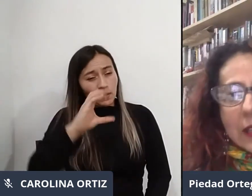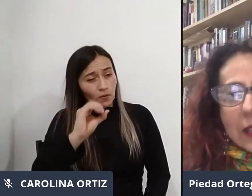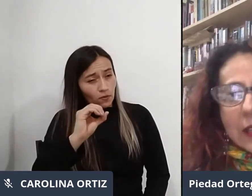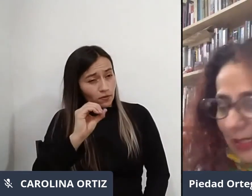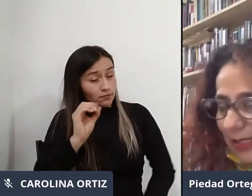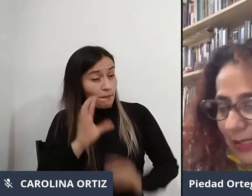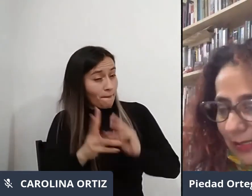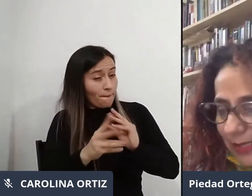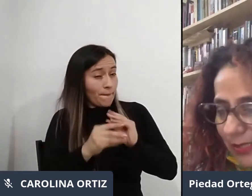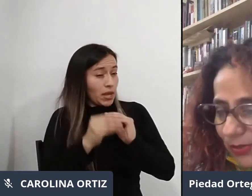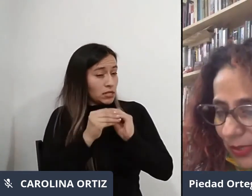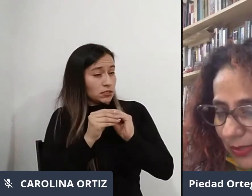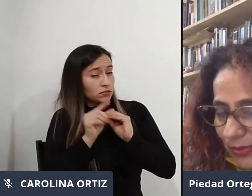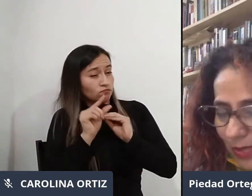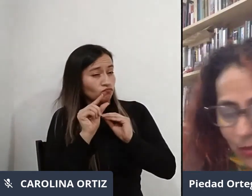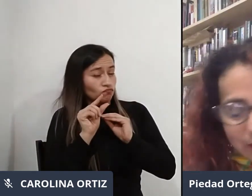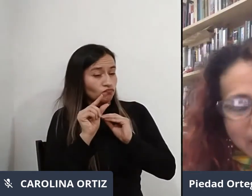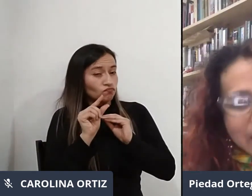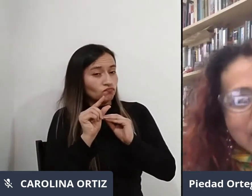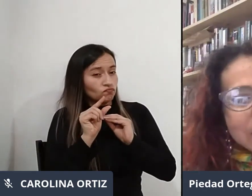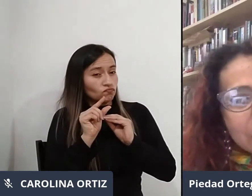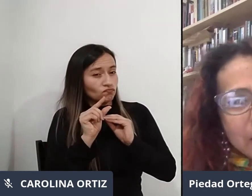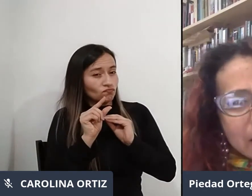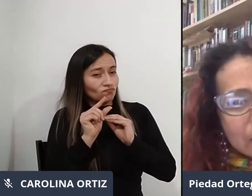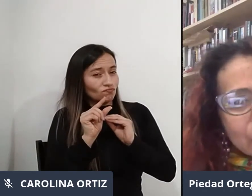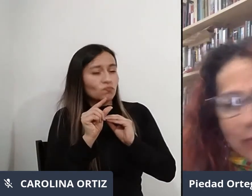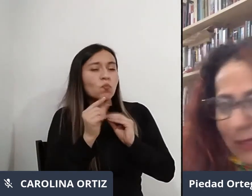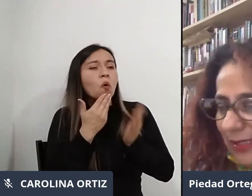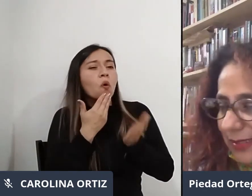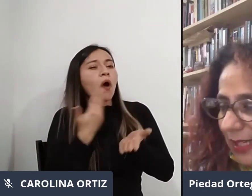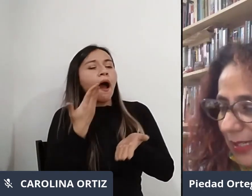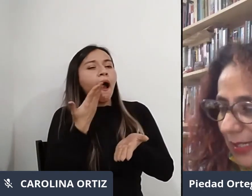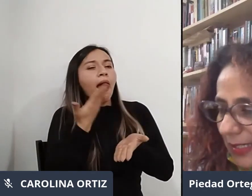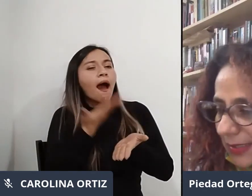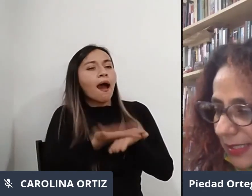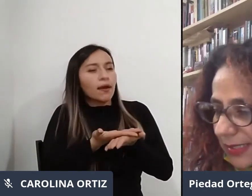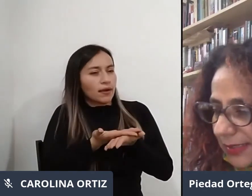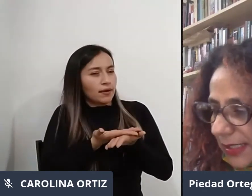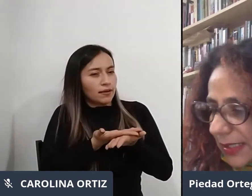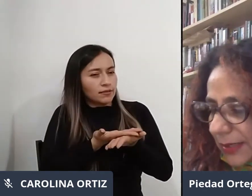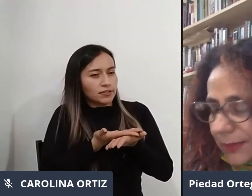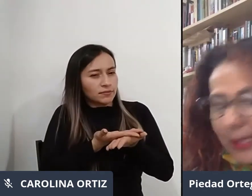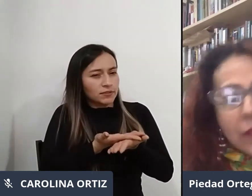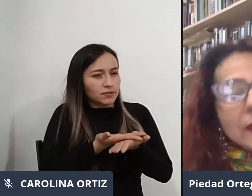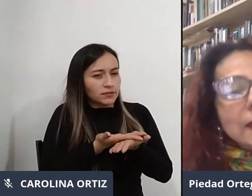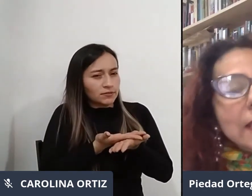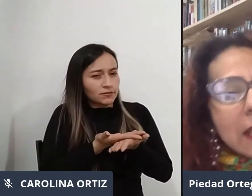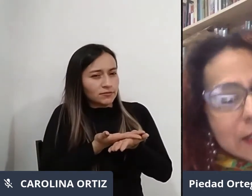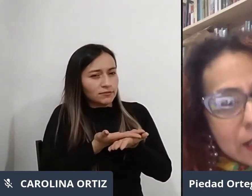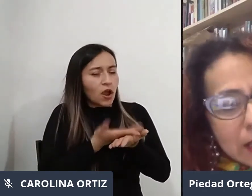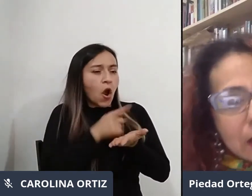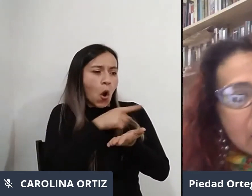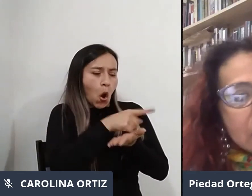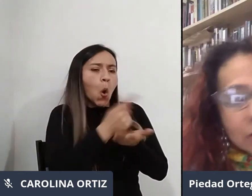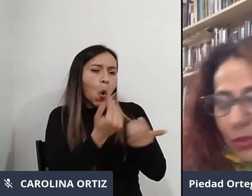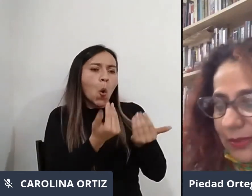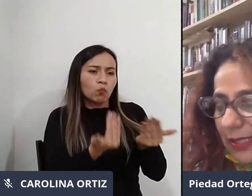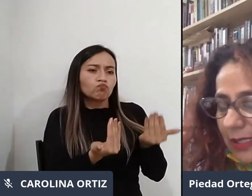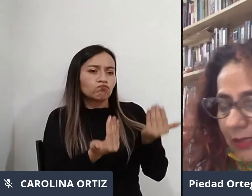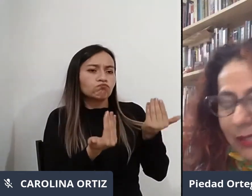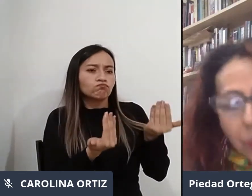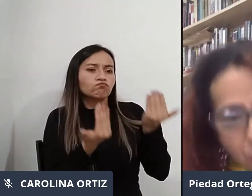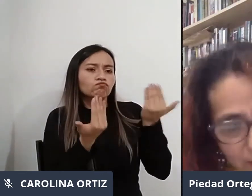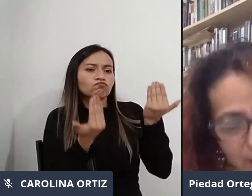de, insisto, es una dosis de agradecimiento de esta beneficencia,